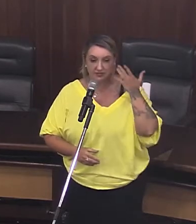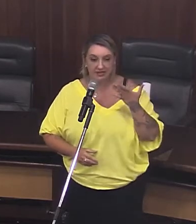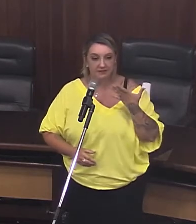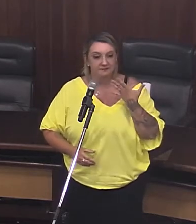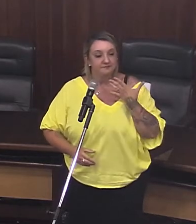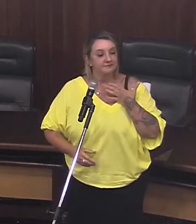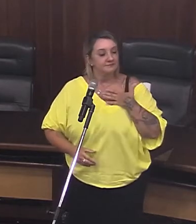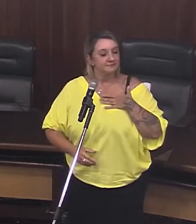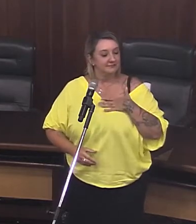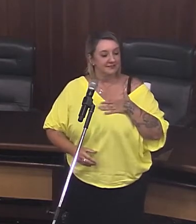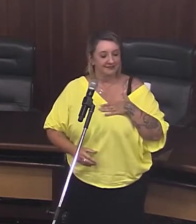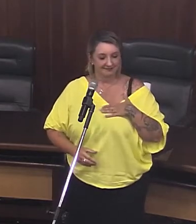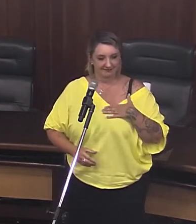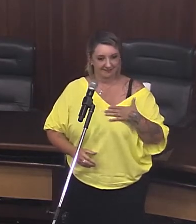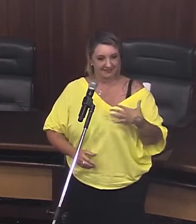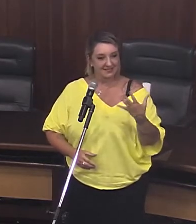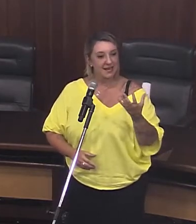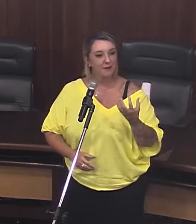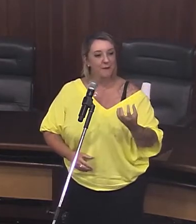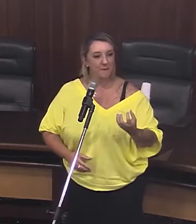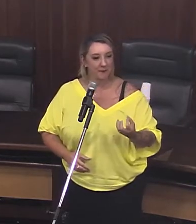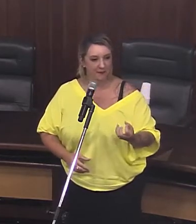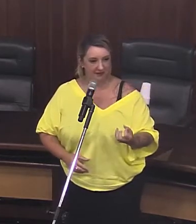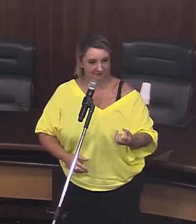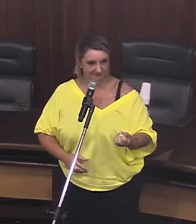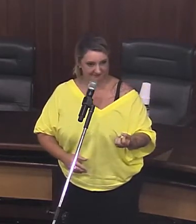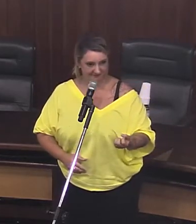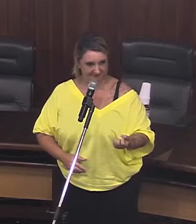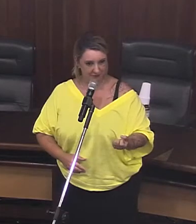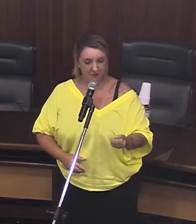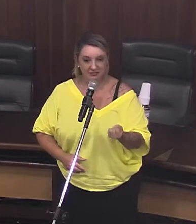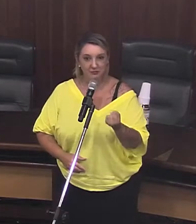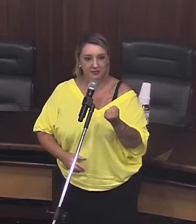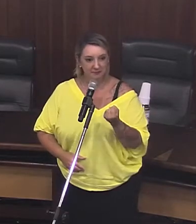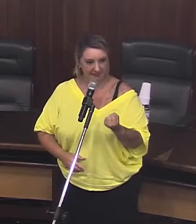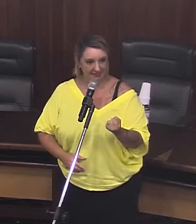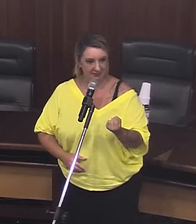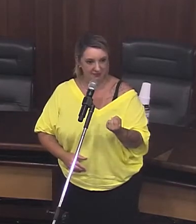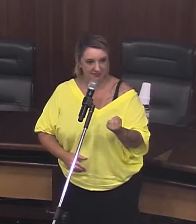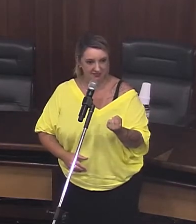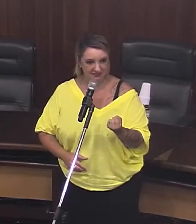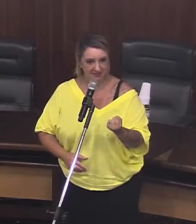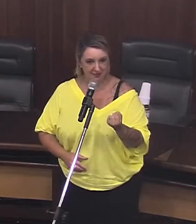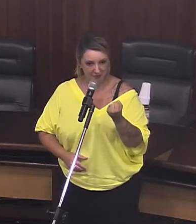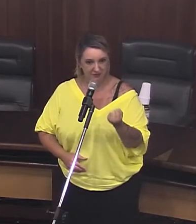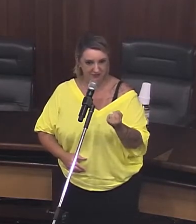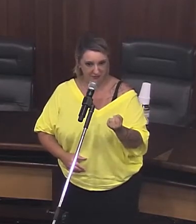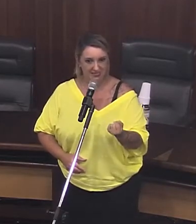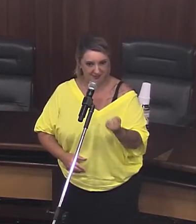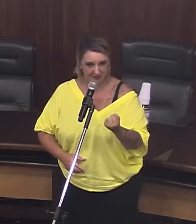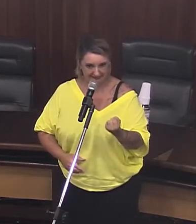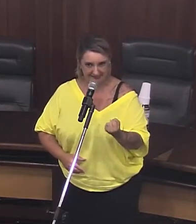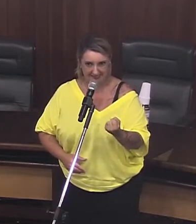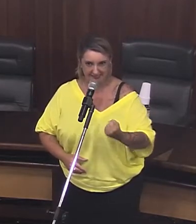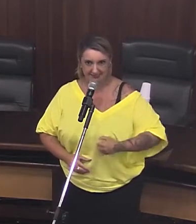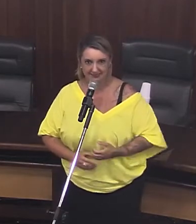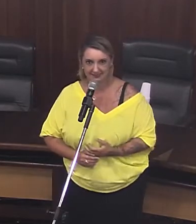aquela... Se recomponham, continuem plenos e continuem a soletrar.